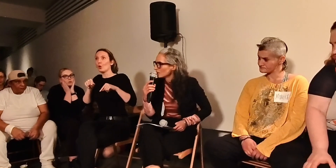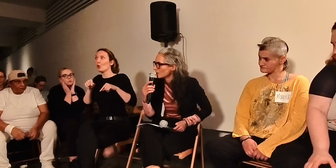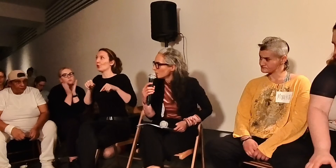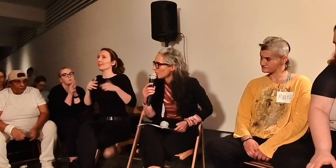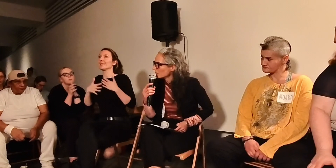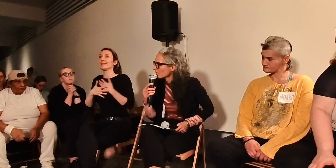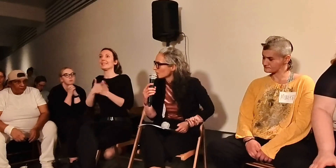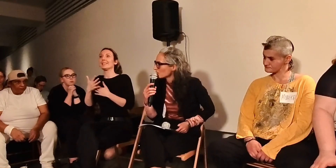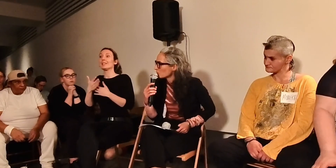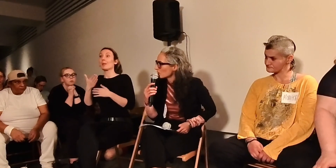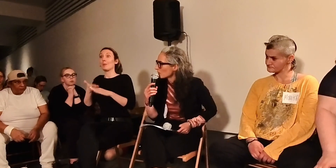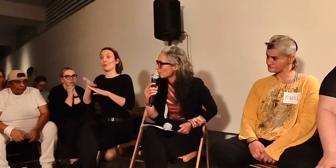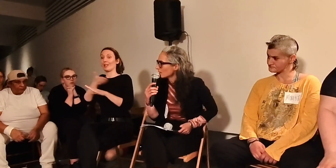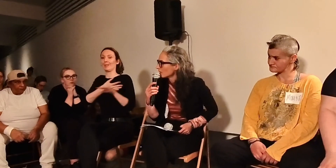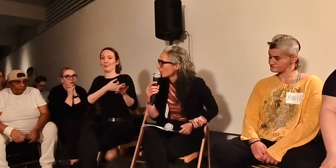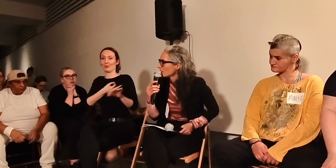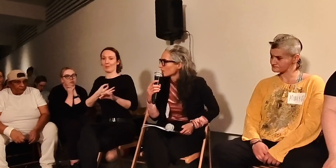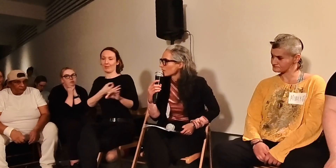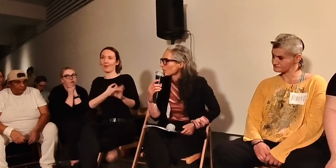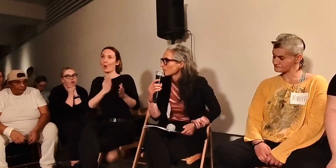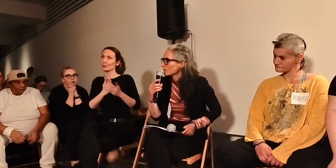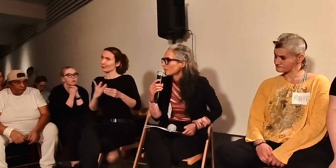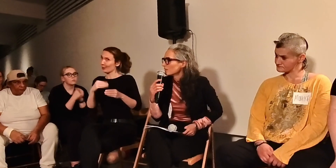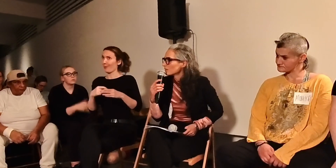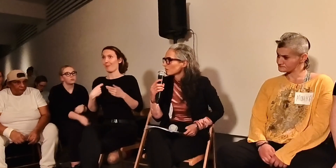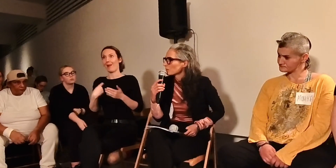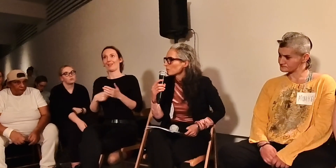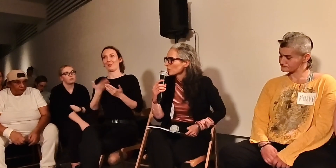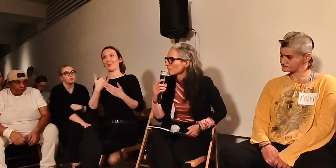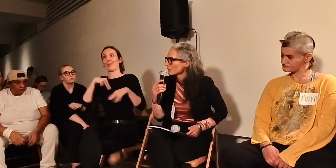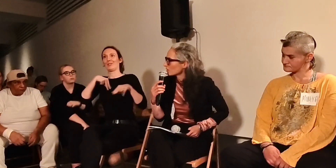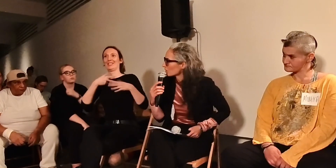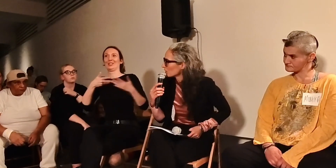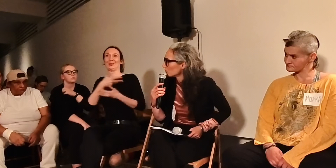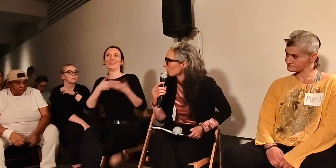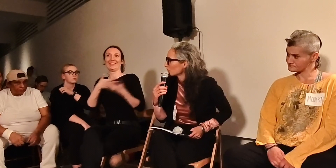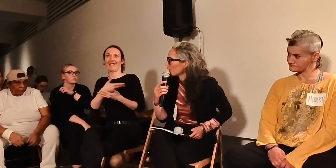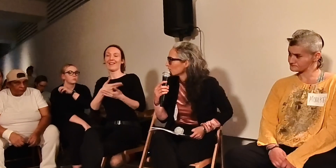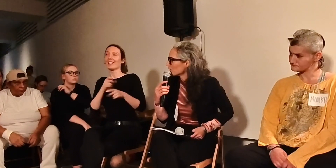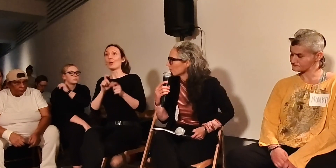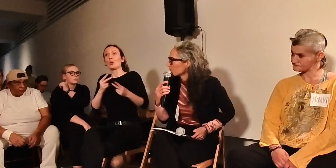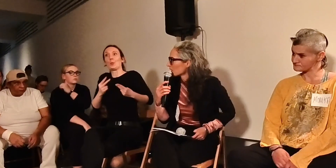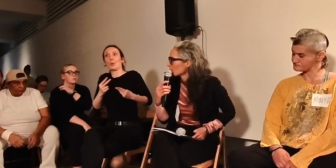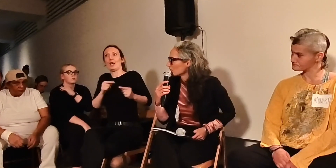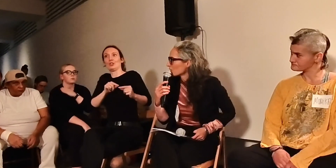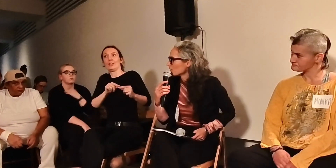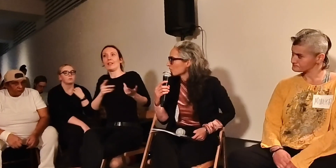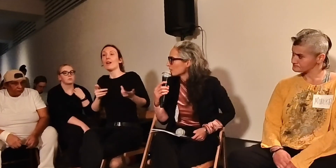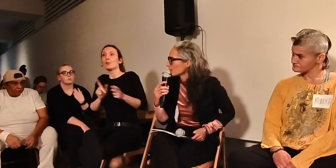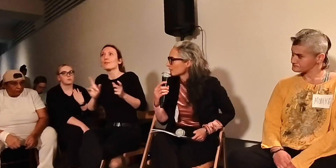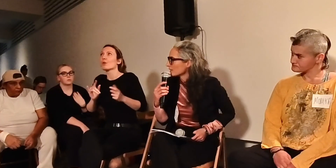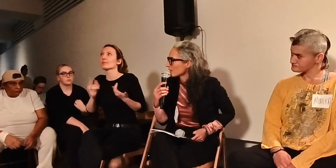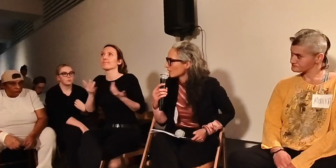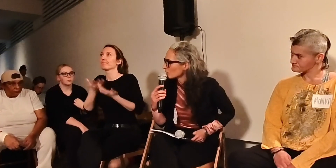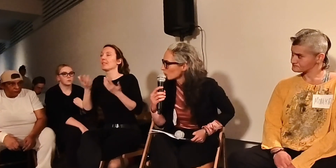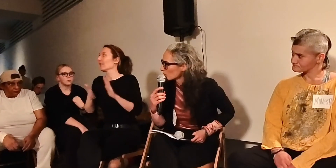začal během té naší přípravy, tak to mi přijde vlastně strašně důležité, že ačkoliv